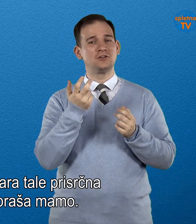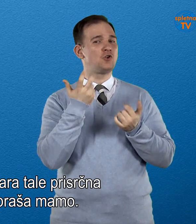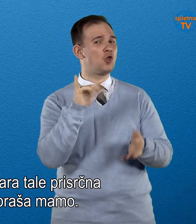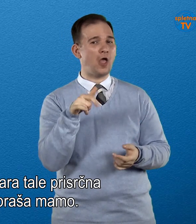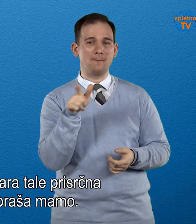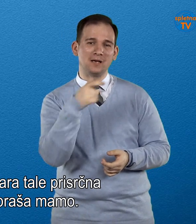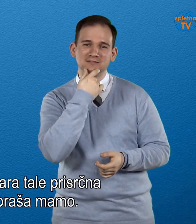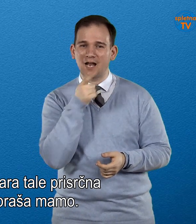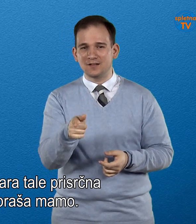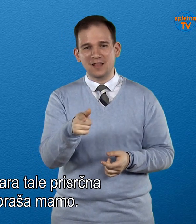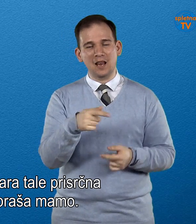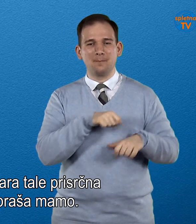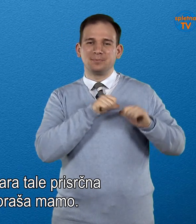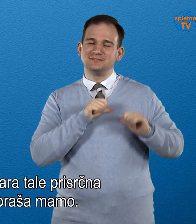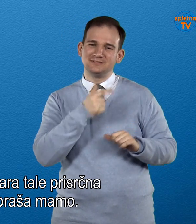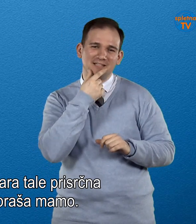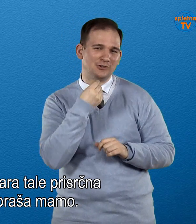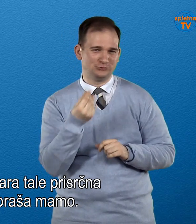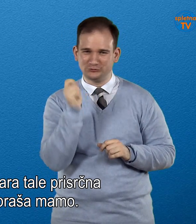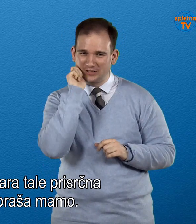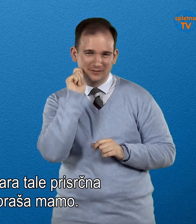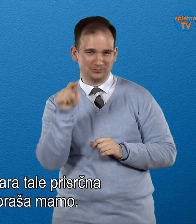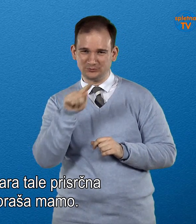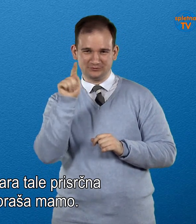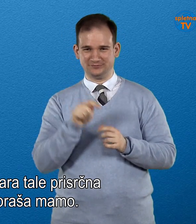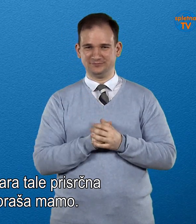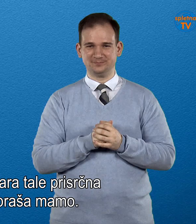Koliko je pa stara tale prisrčna deklica? Vpraša mamo.